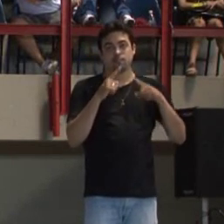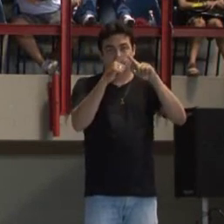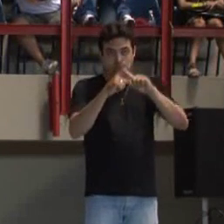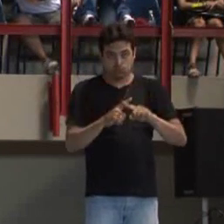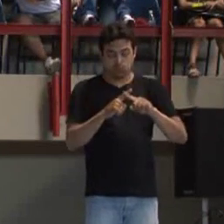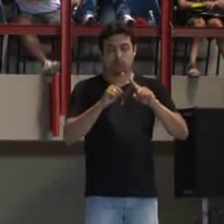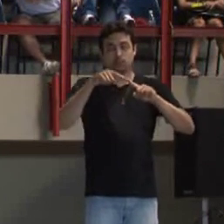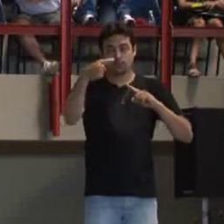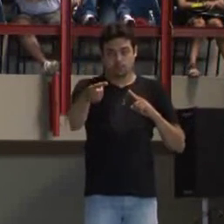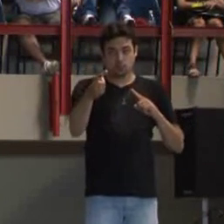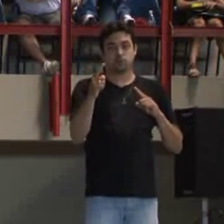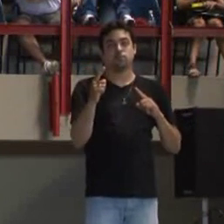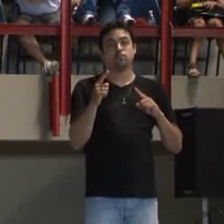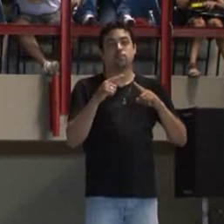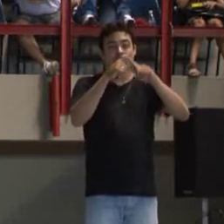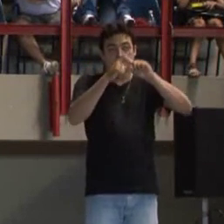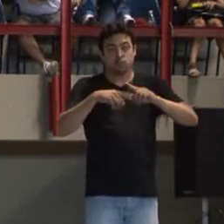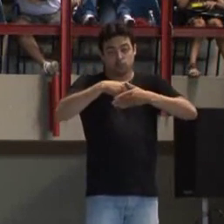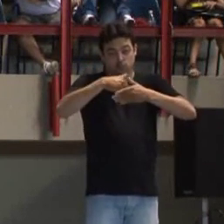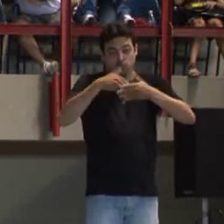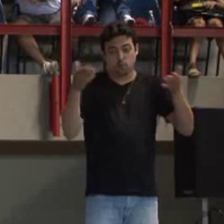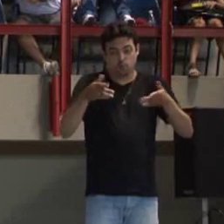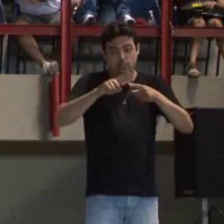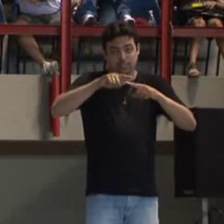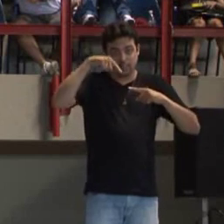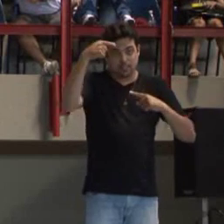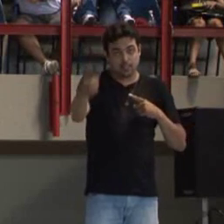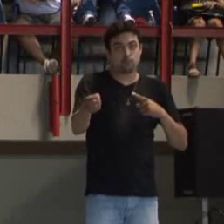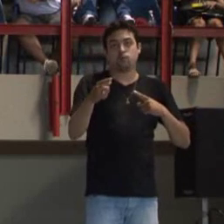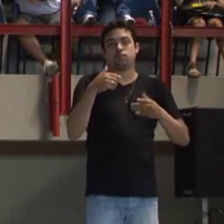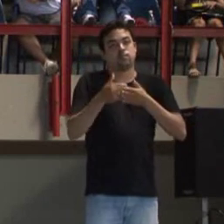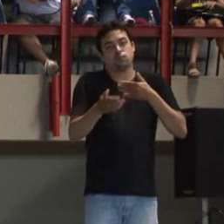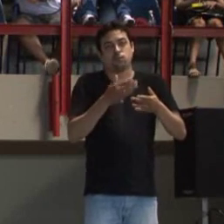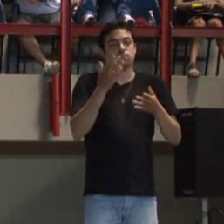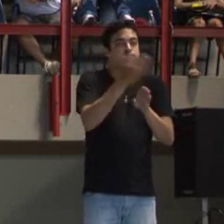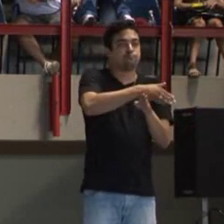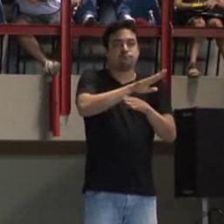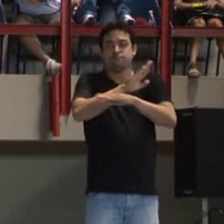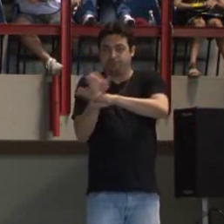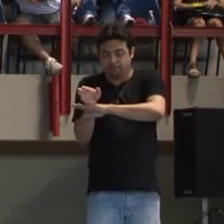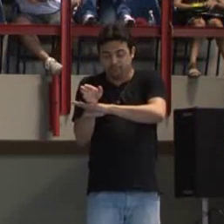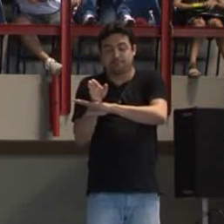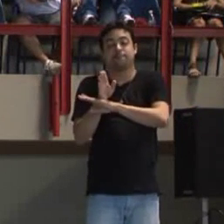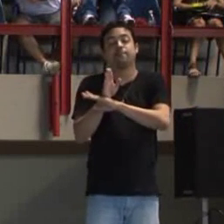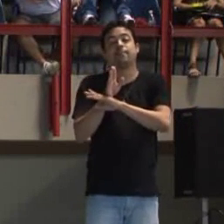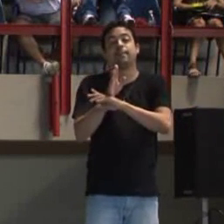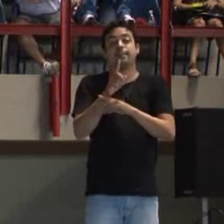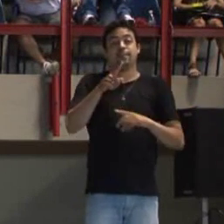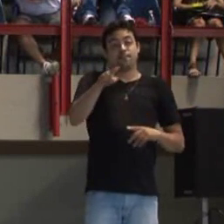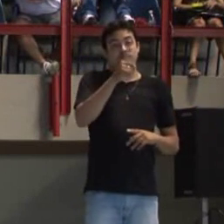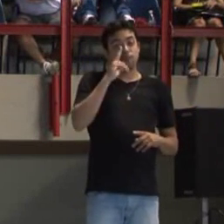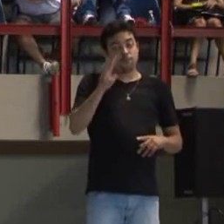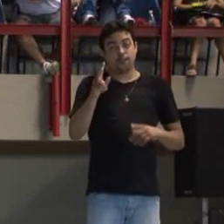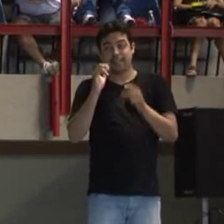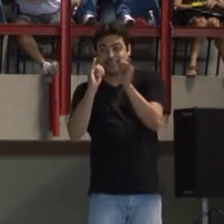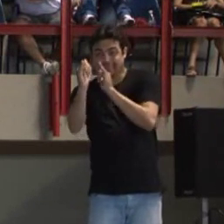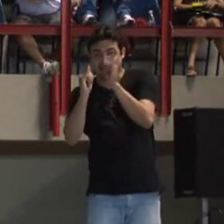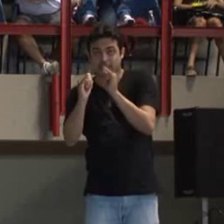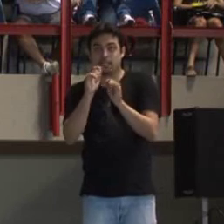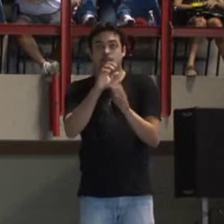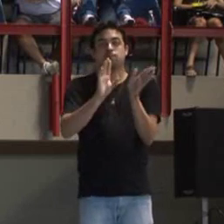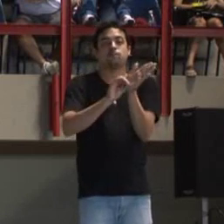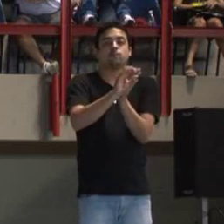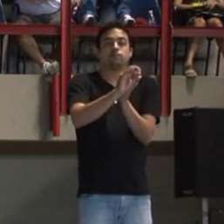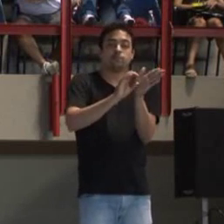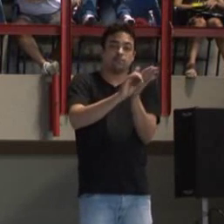certo? Depois do jogo hoje, independente do resultado, você vai dar uma olhada na internet, no Google,